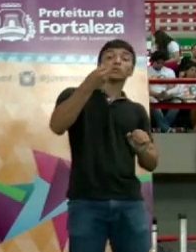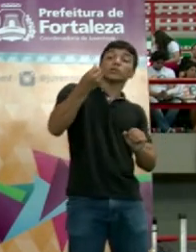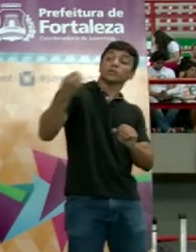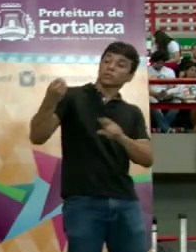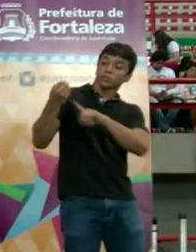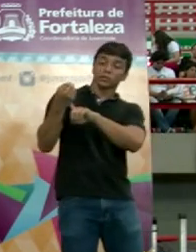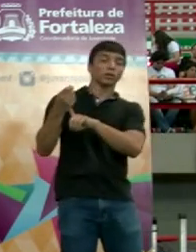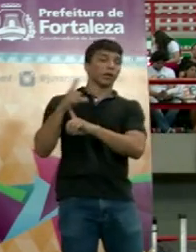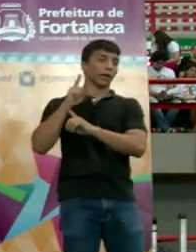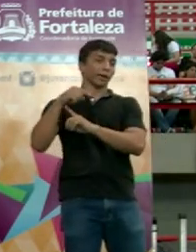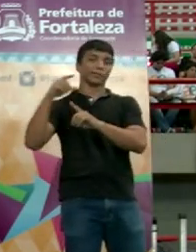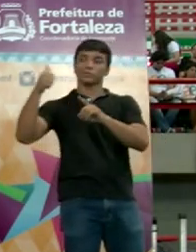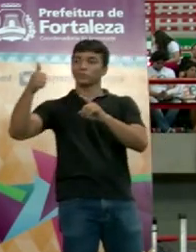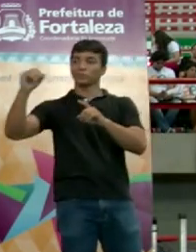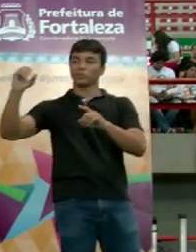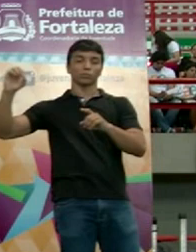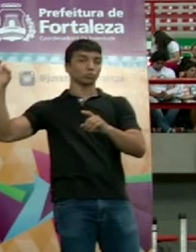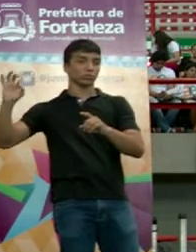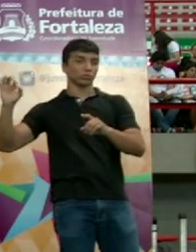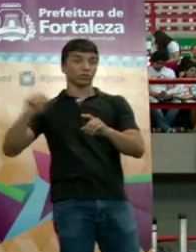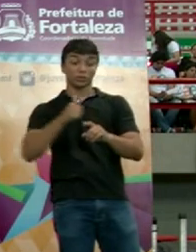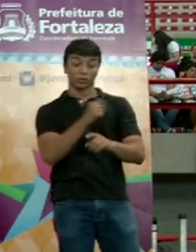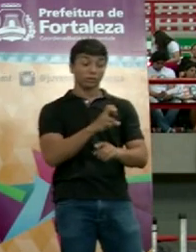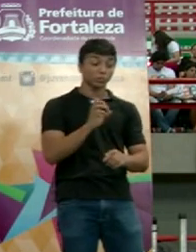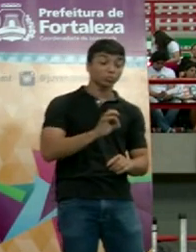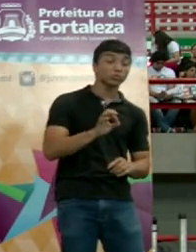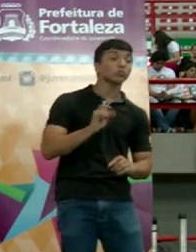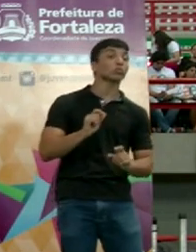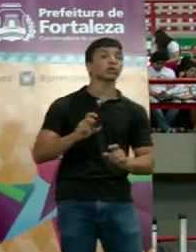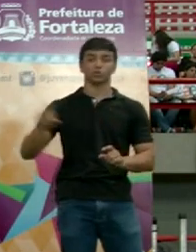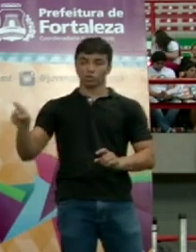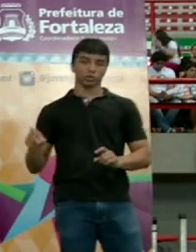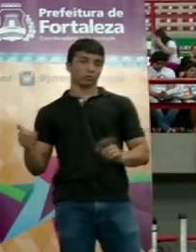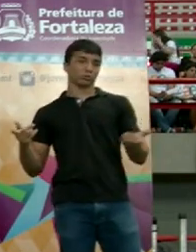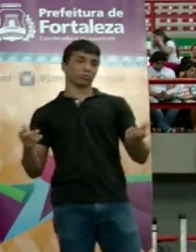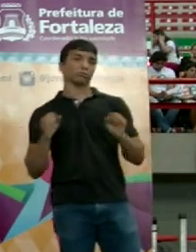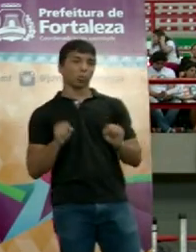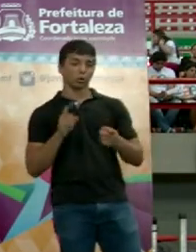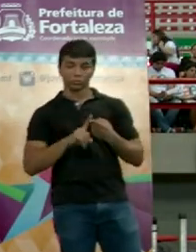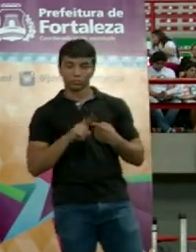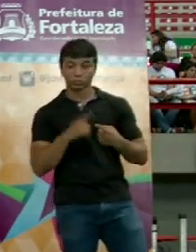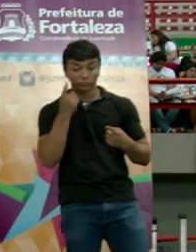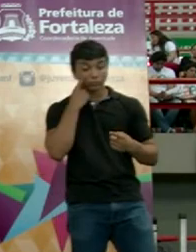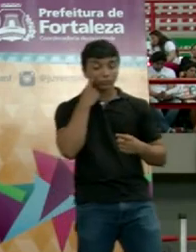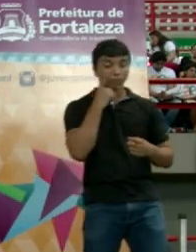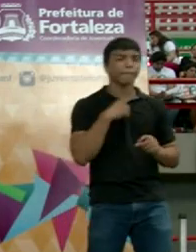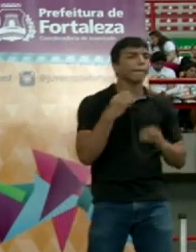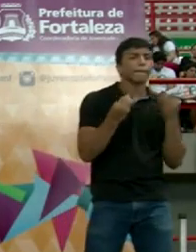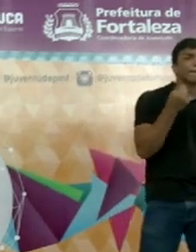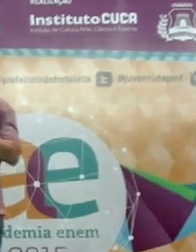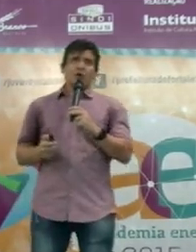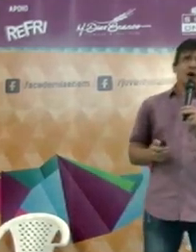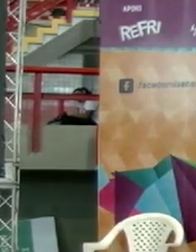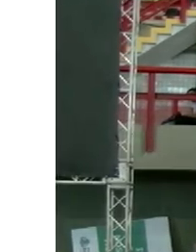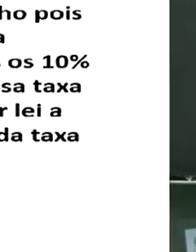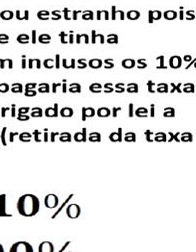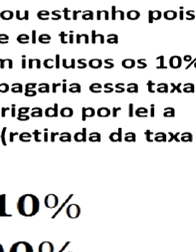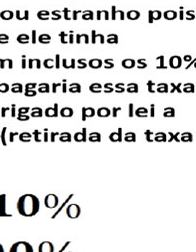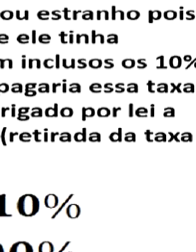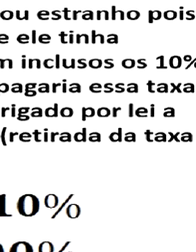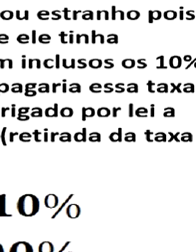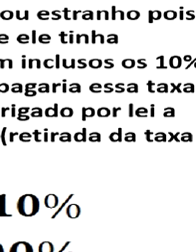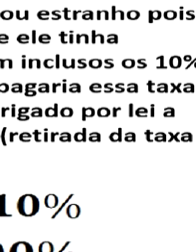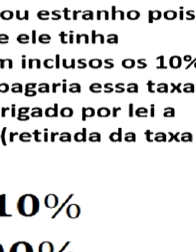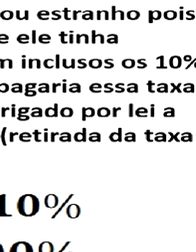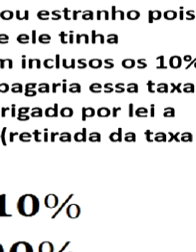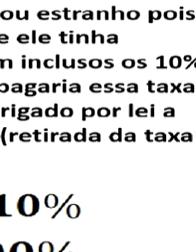460 é 100%, 15% é X. Pode, sempre pode. Tá certo? Então tá aí, ó. Como é que eu vou resolver essa regra de 3? A